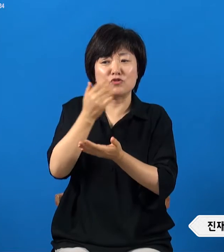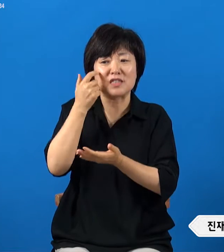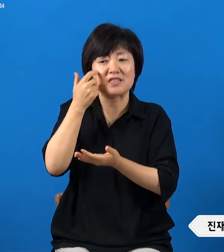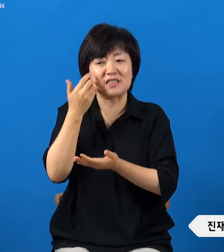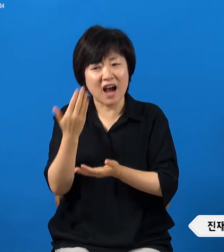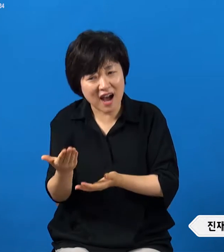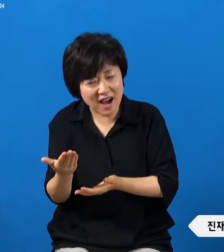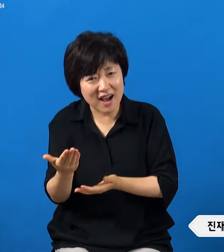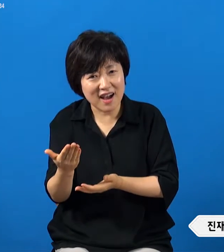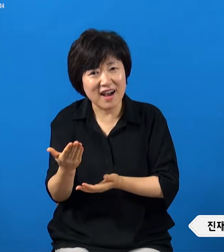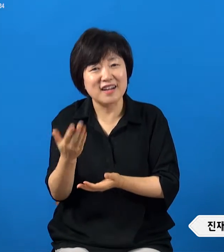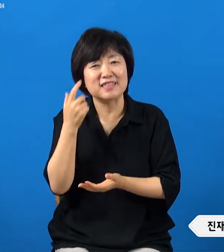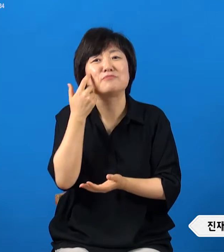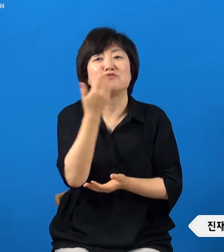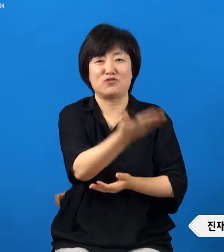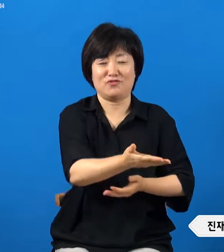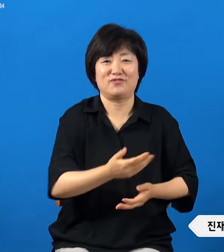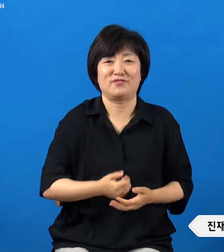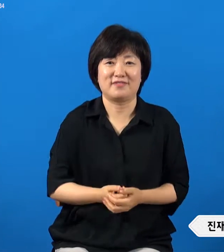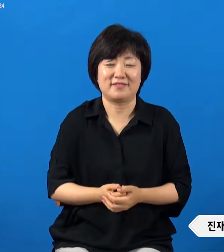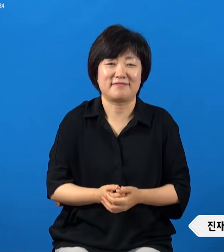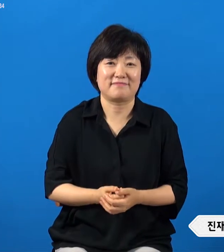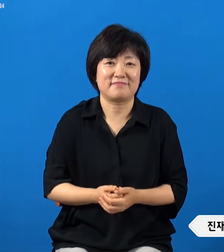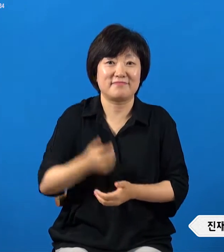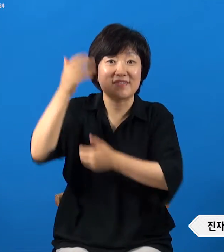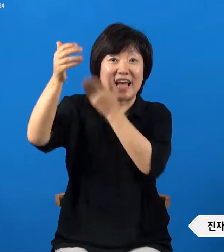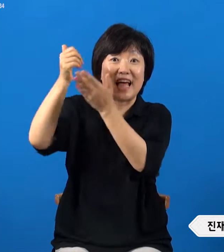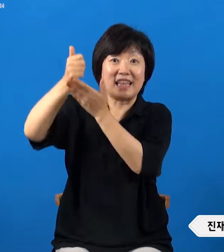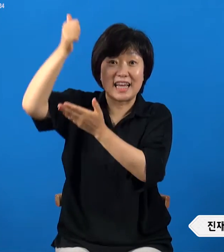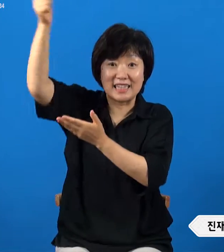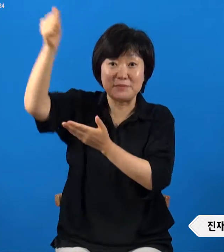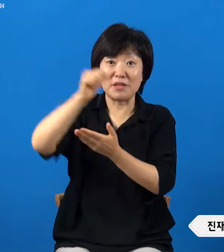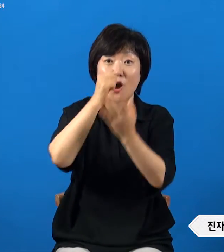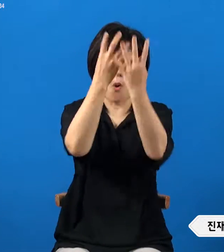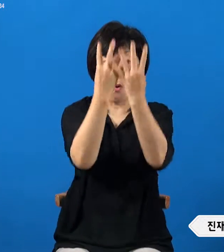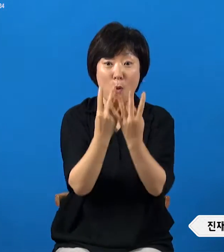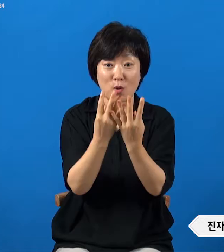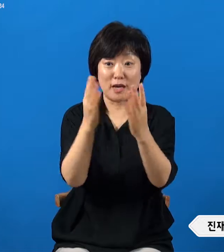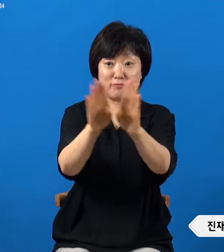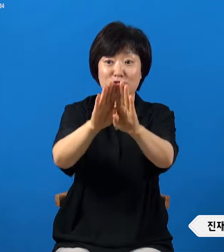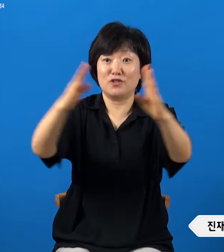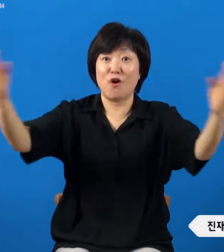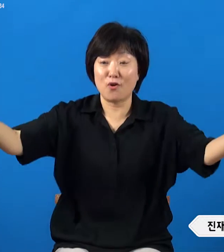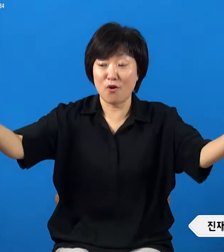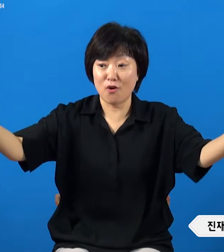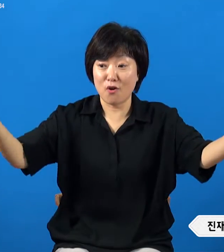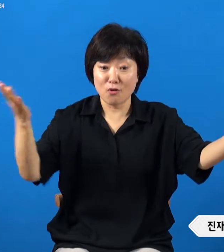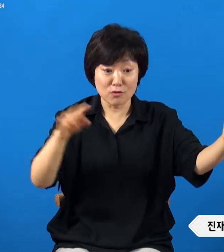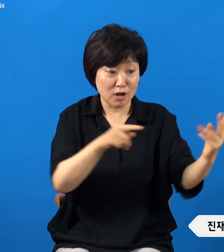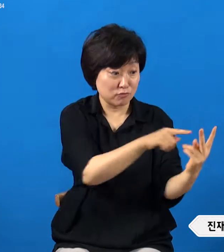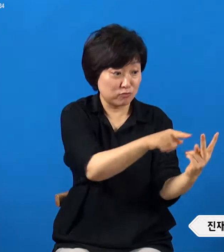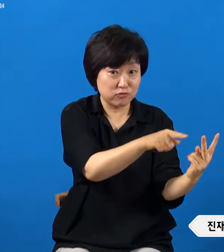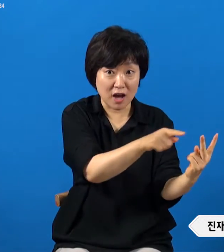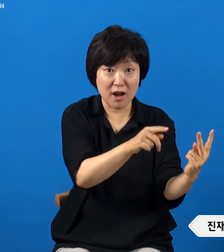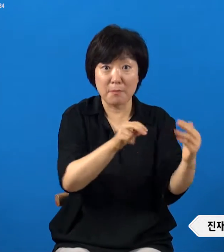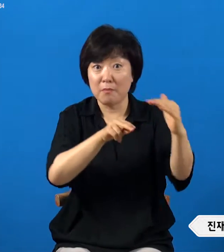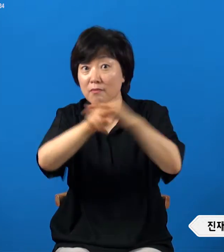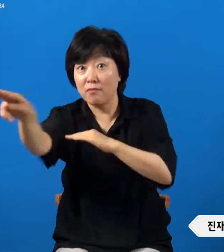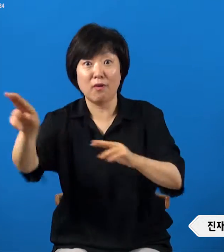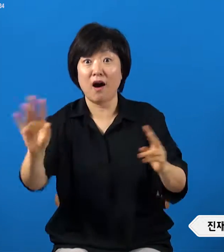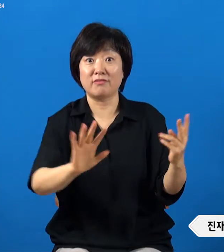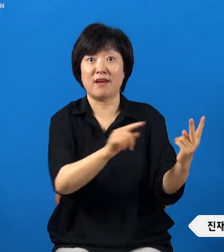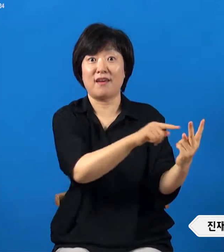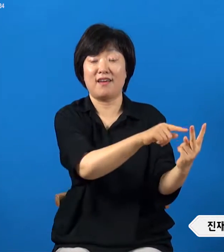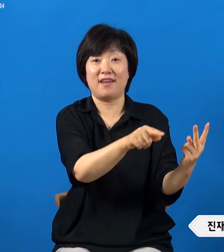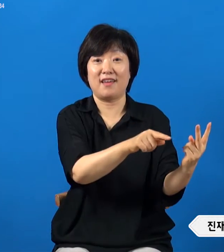장면을 성경은 설명합니다. 하나님이 옥의 문을 여십니다. 그런데 아무도 나가지 않았습니다.